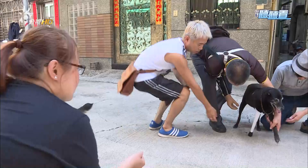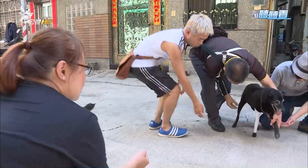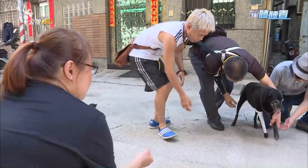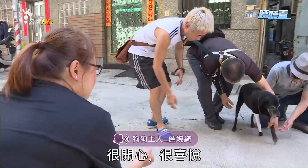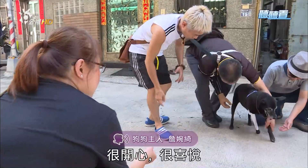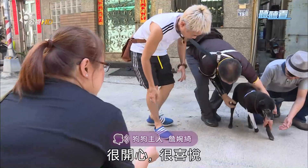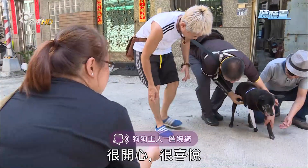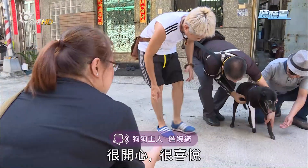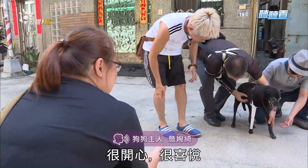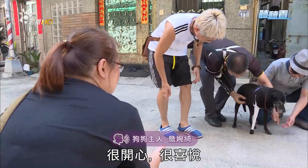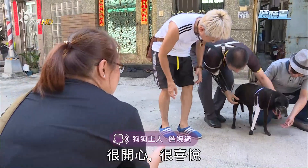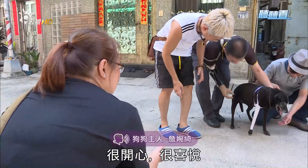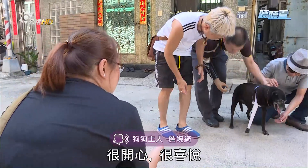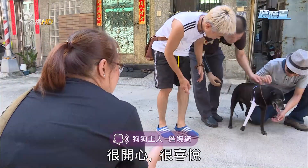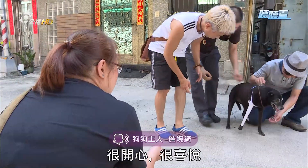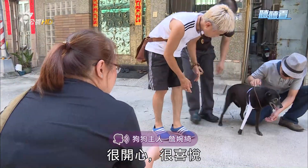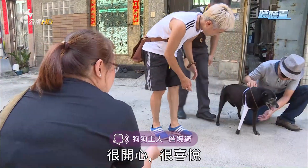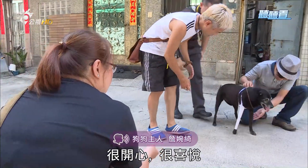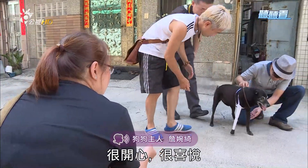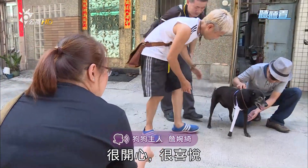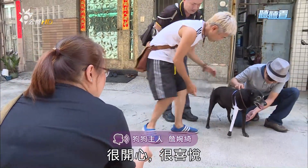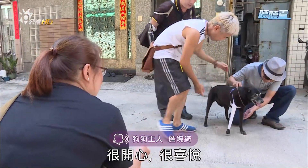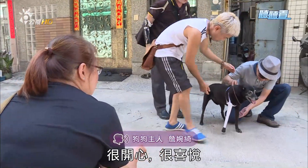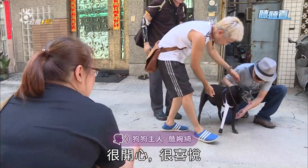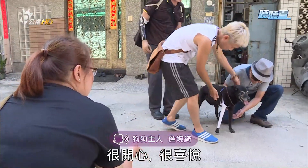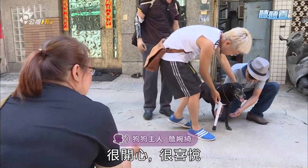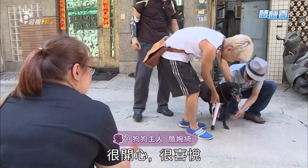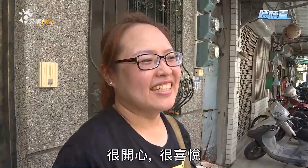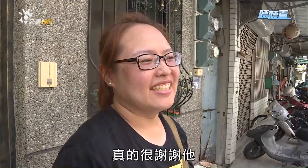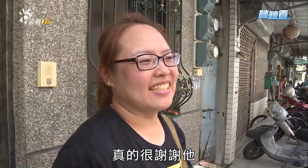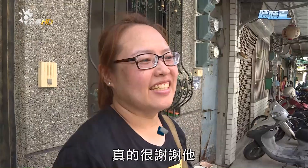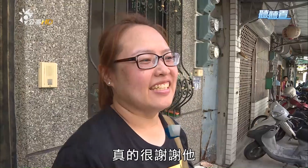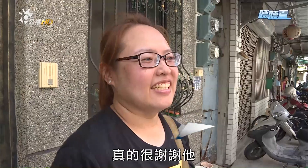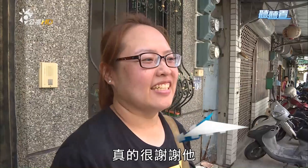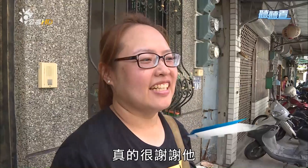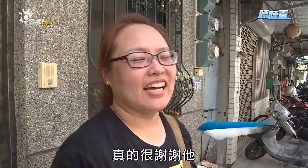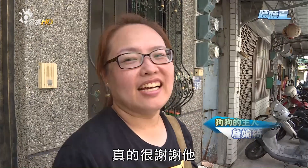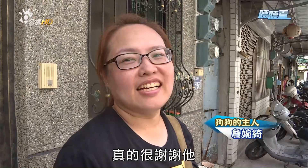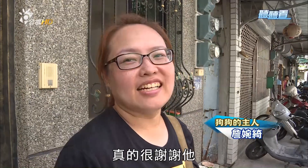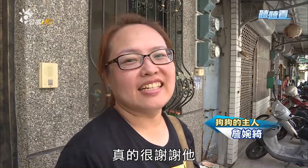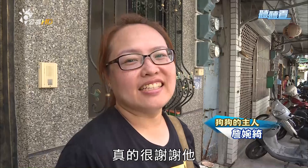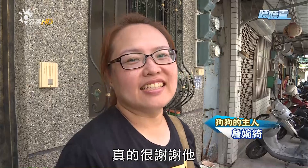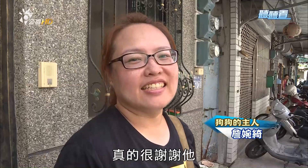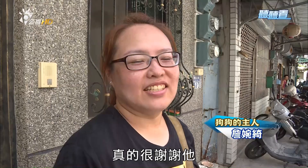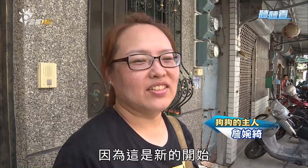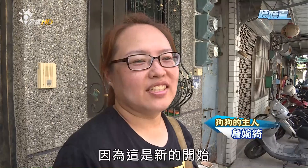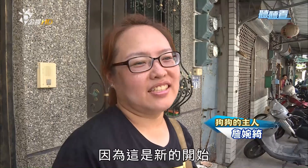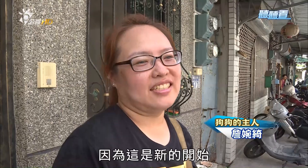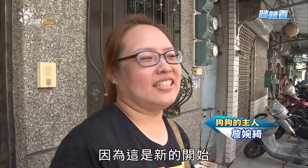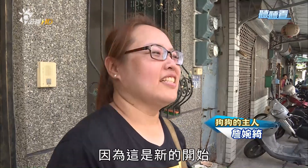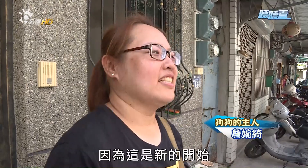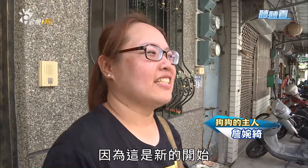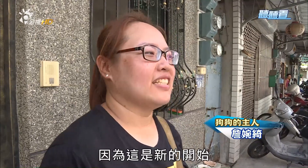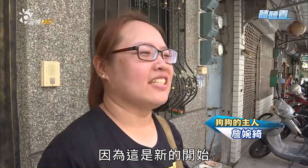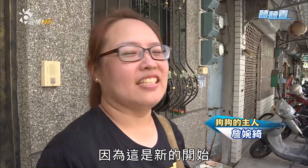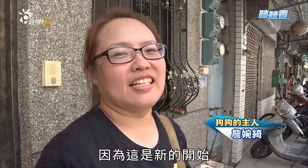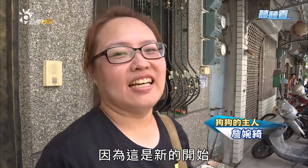对，很开心啊，很喜悦，真的很谢谢他，因为这是新的开